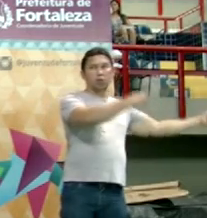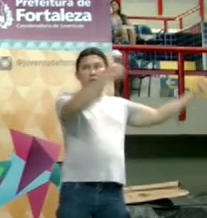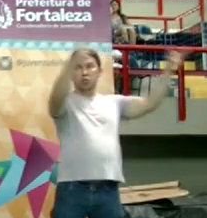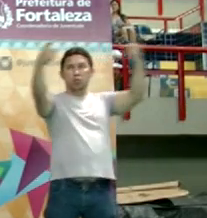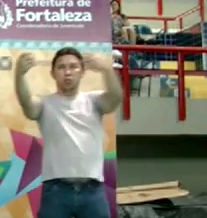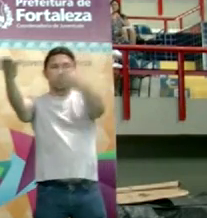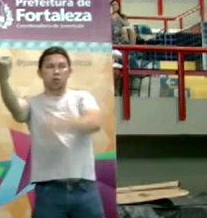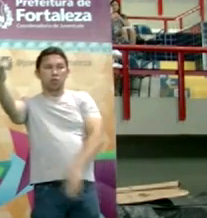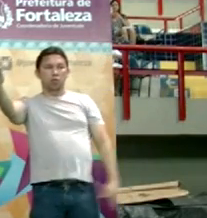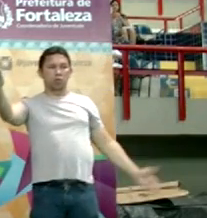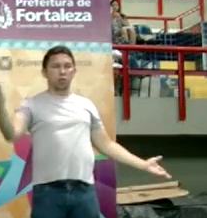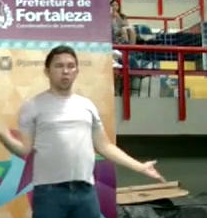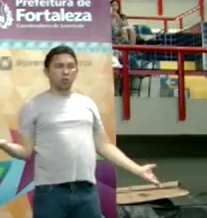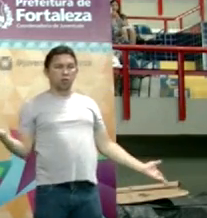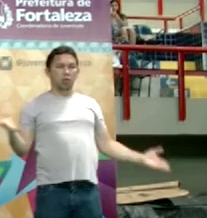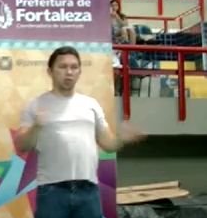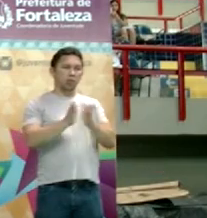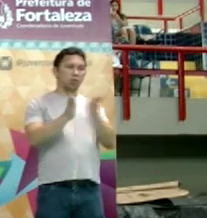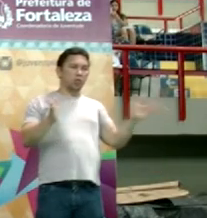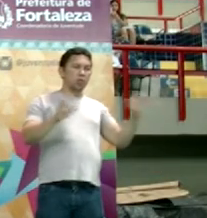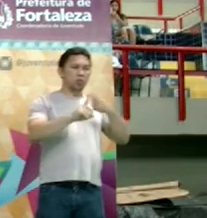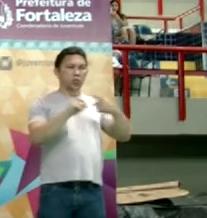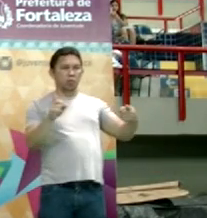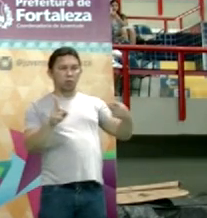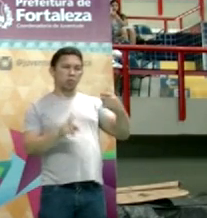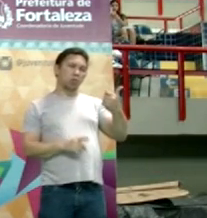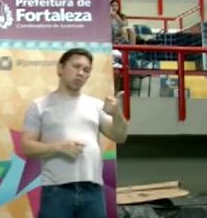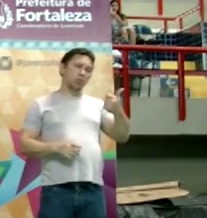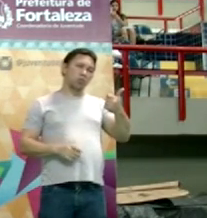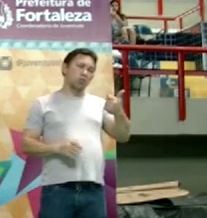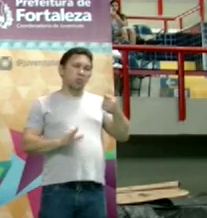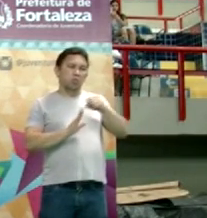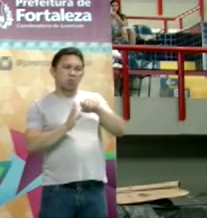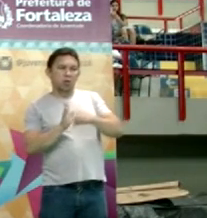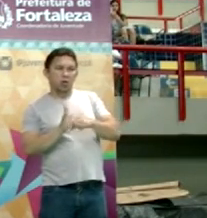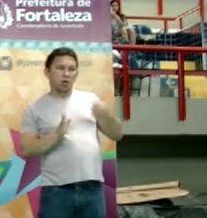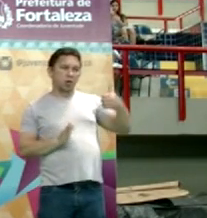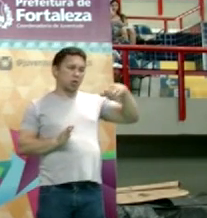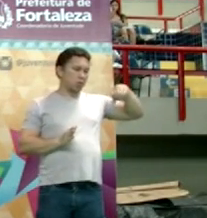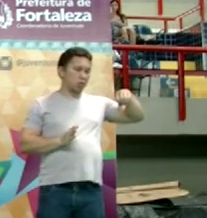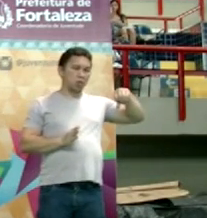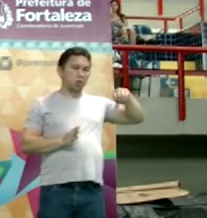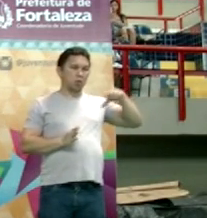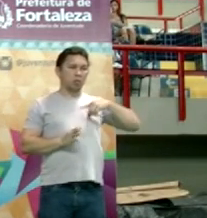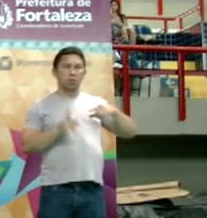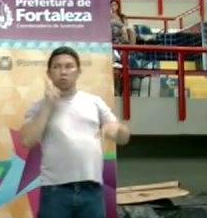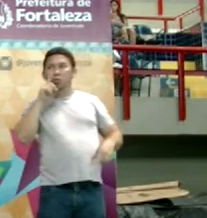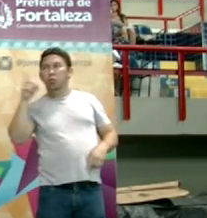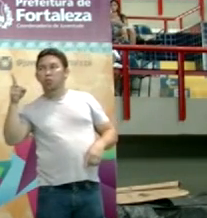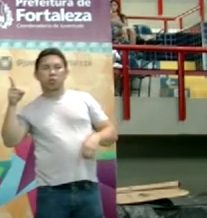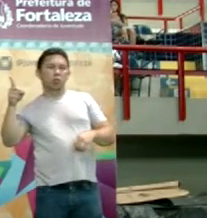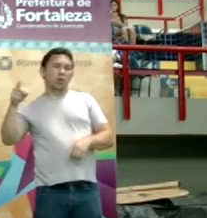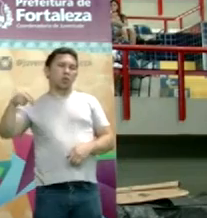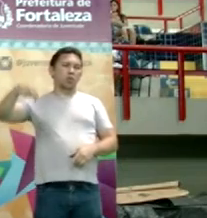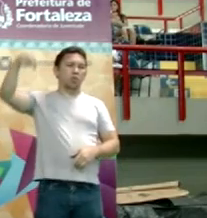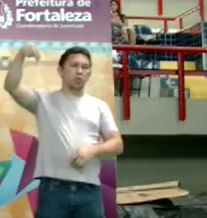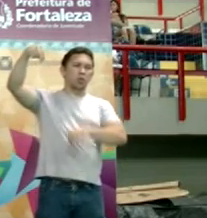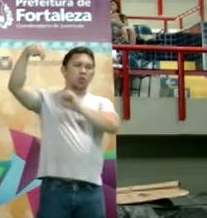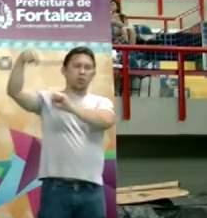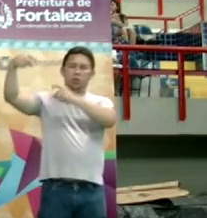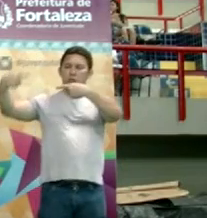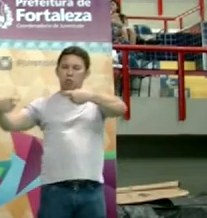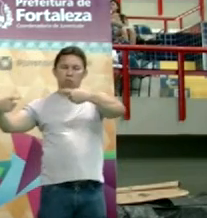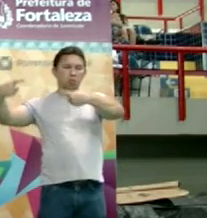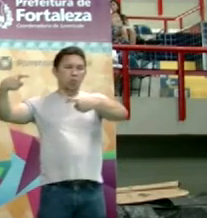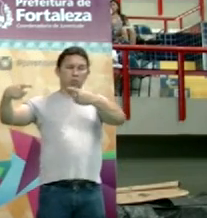noutra, finalzinho do século, na metade ali do século XIX, nos Estados Unidos vai ter a guerra da secessão, o norte e o sul estão em guerra, então os imigrantes